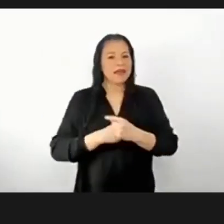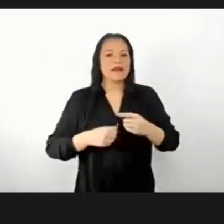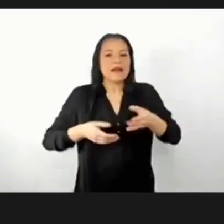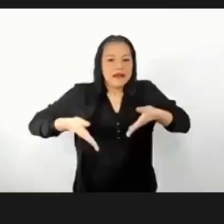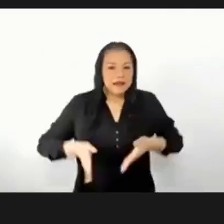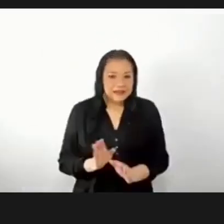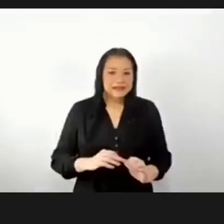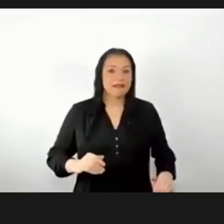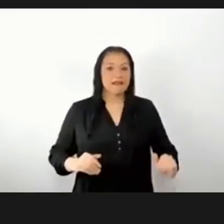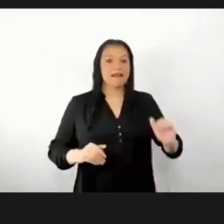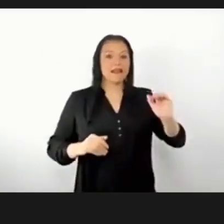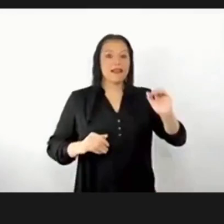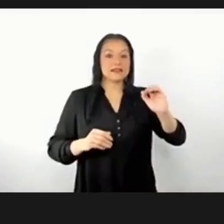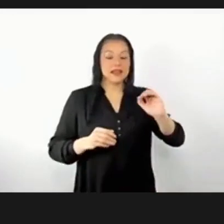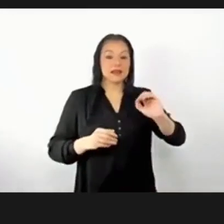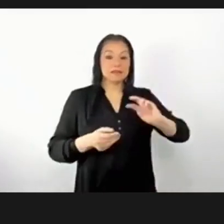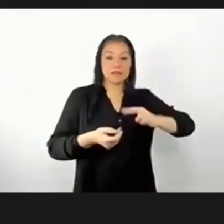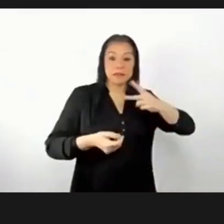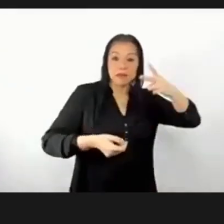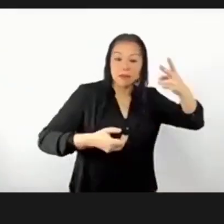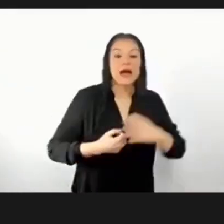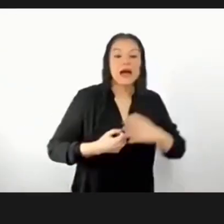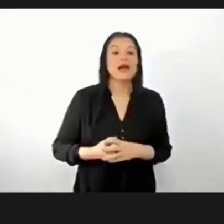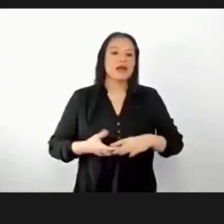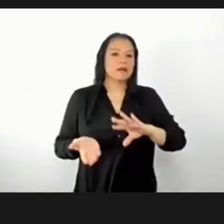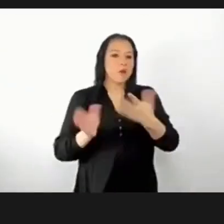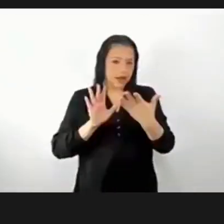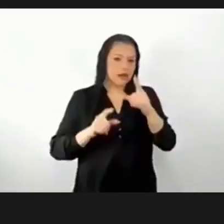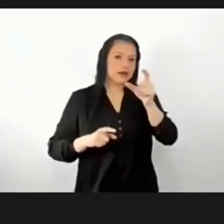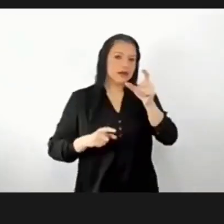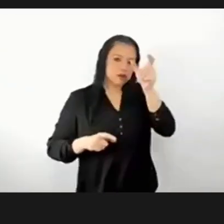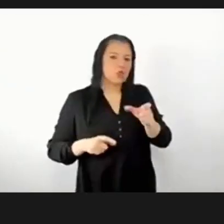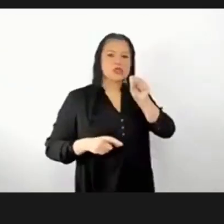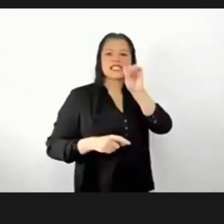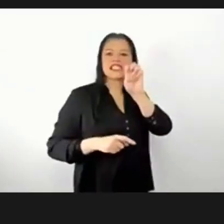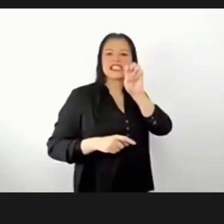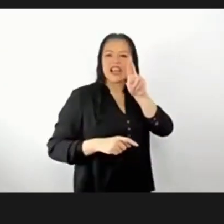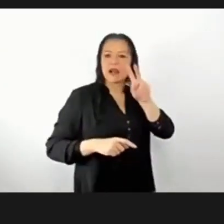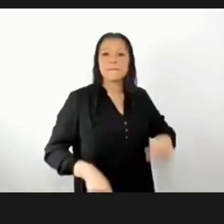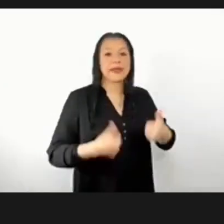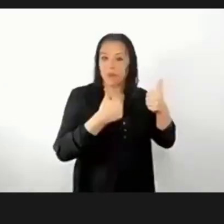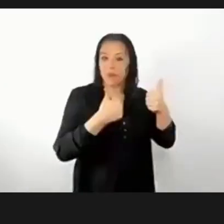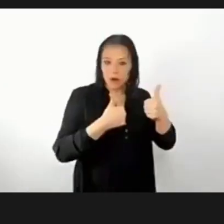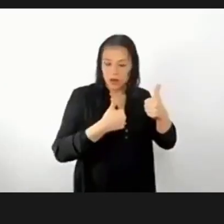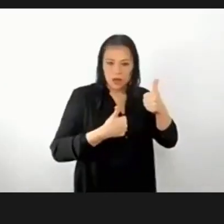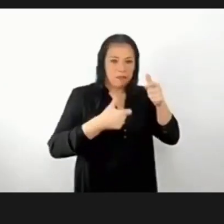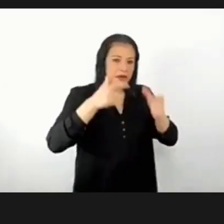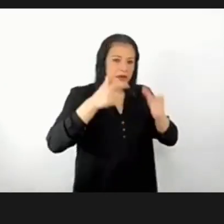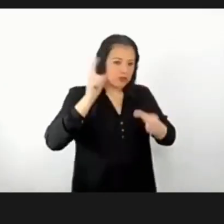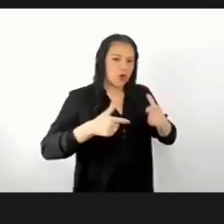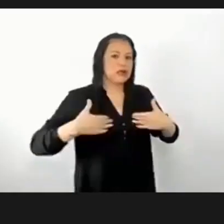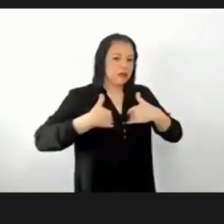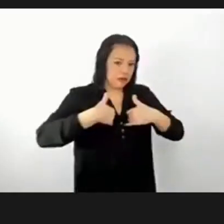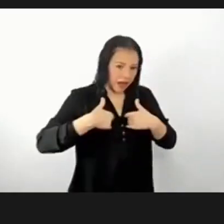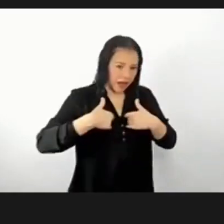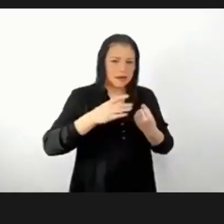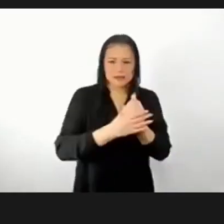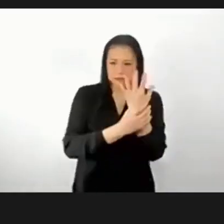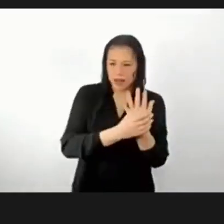se reproducen y mueren. Ese es el ser vivo. Nace y muere. Por eso se dice que está vivo.